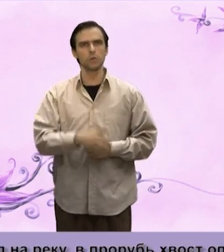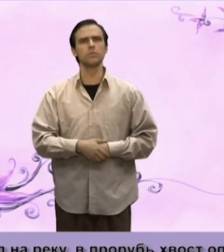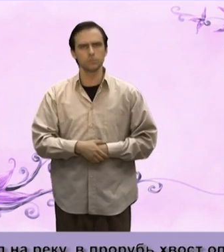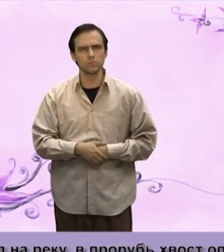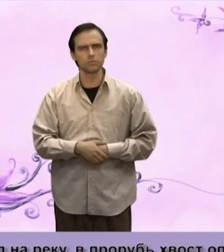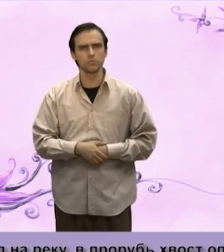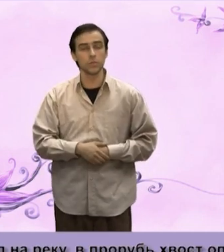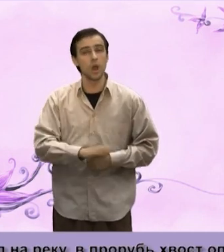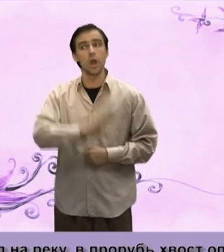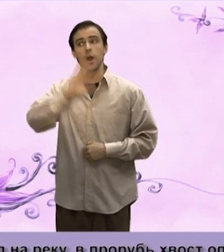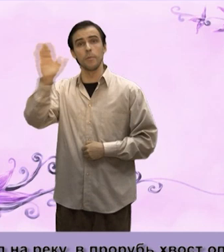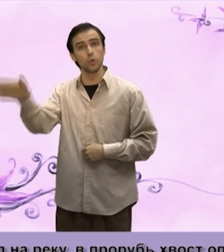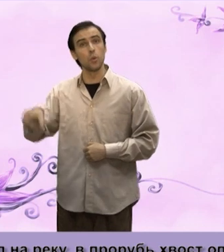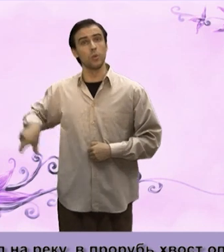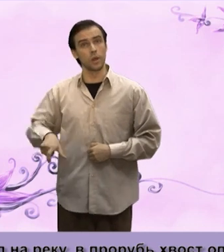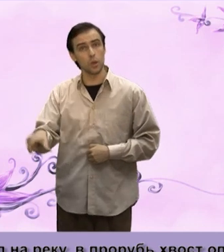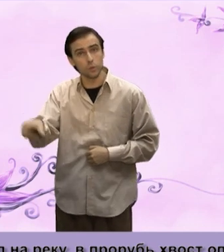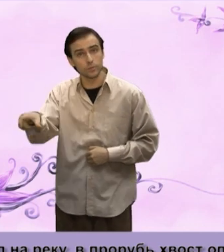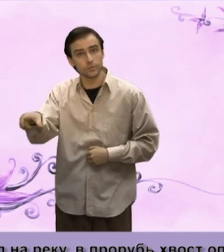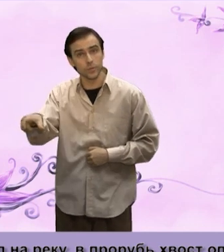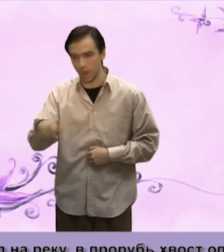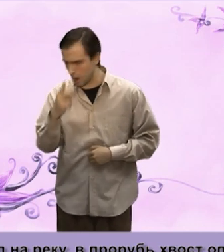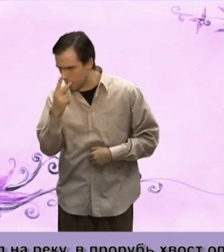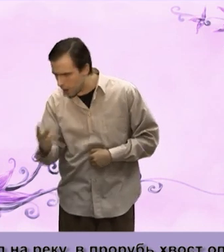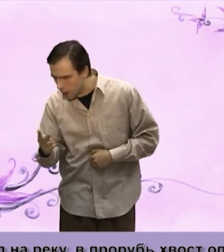Волк пошел на реку,